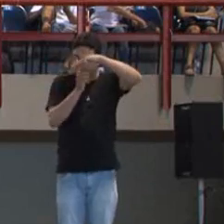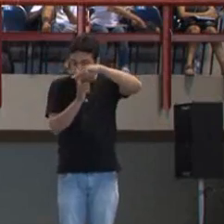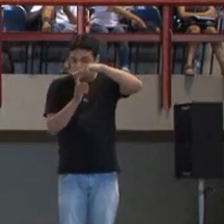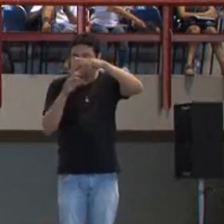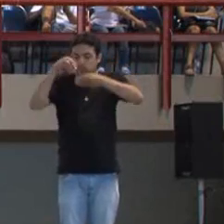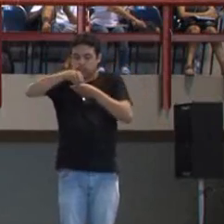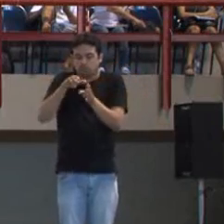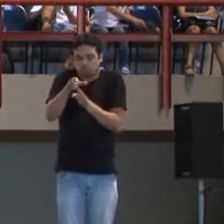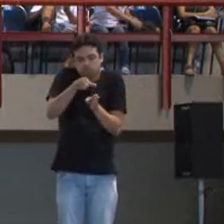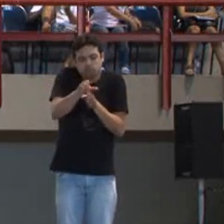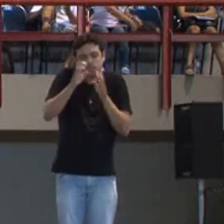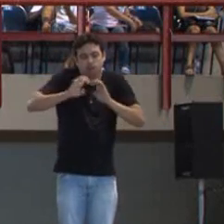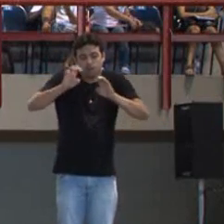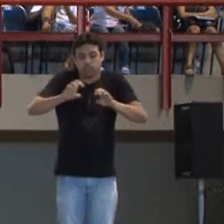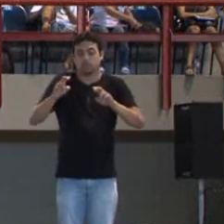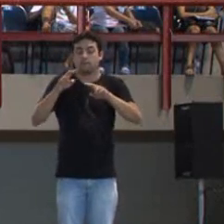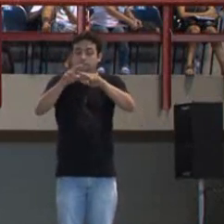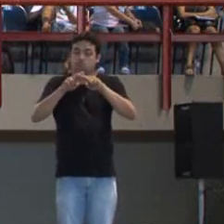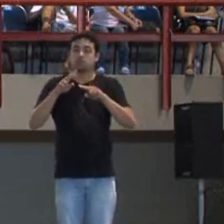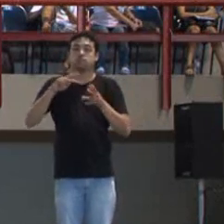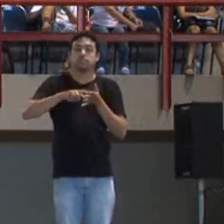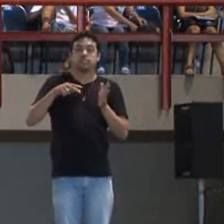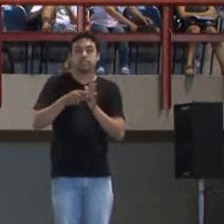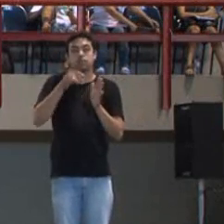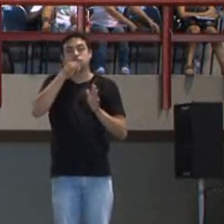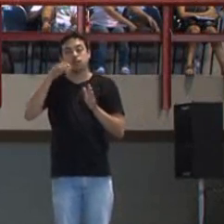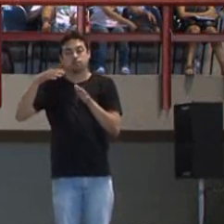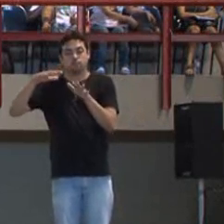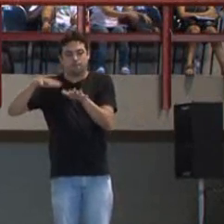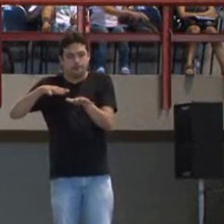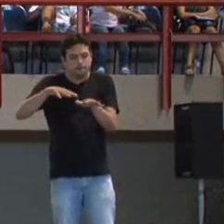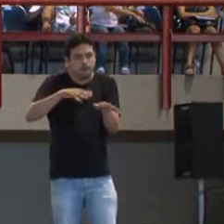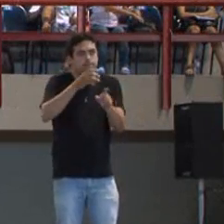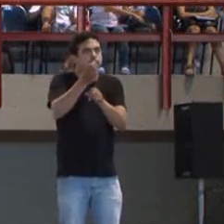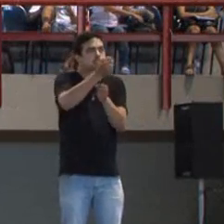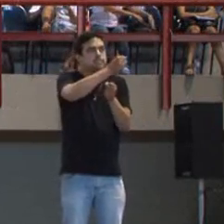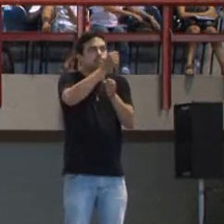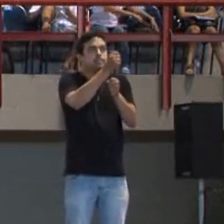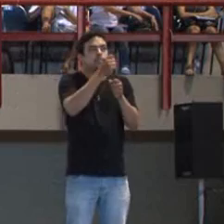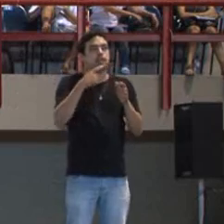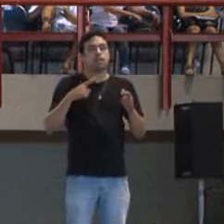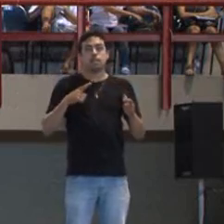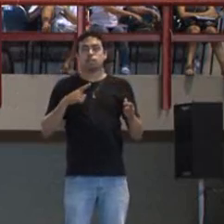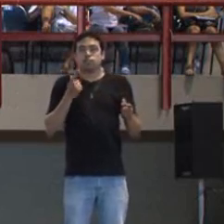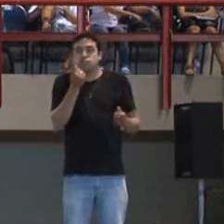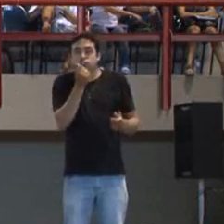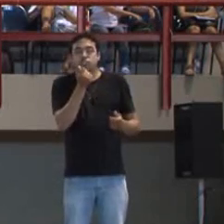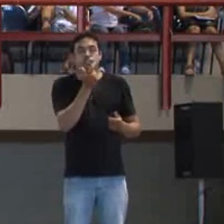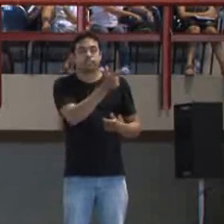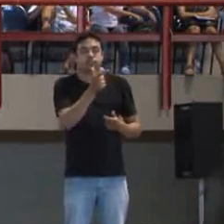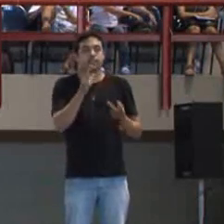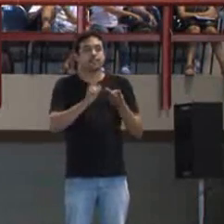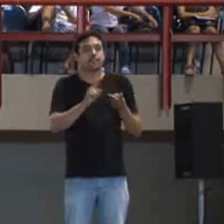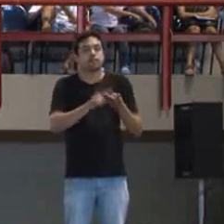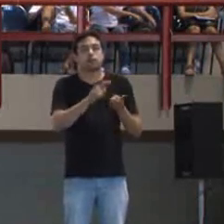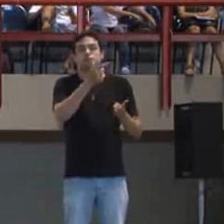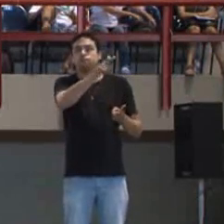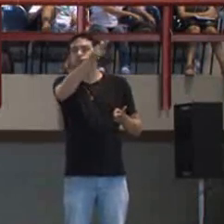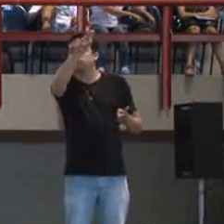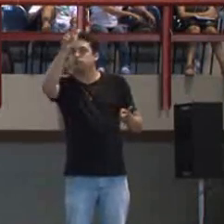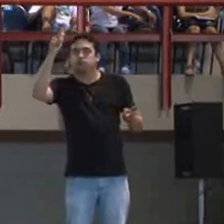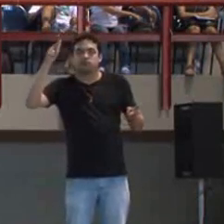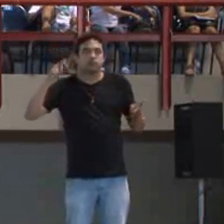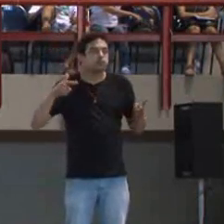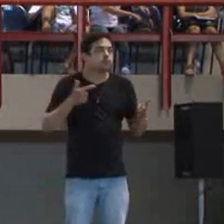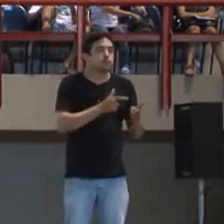missões. Quando o bandeirante começa a adentrar o território, ele não tem muito dinheiro e naquela área não existe